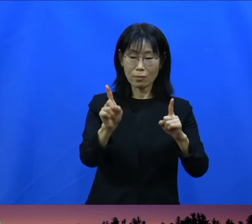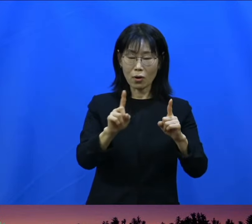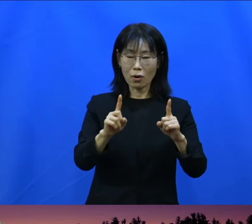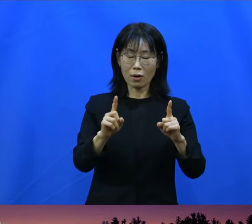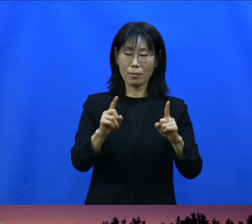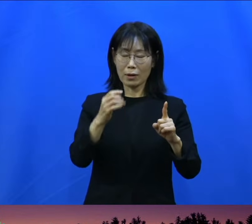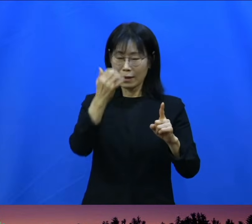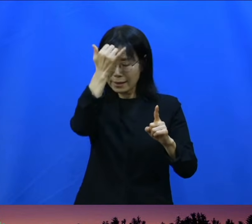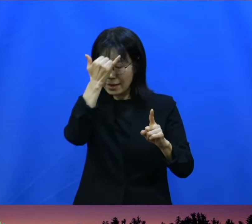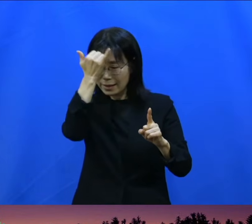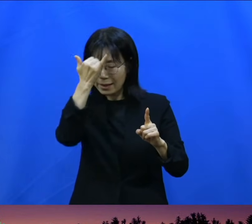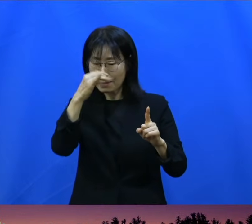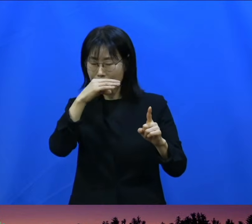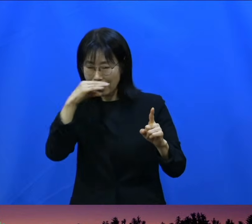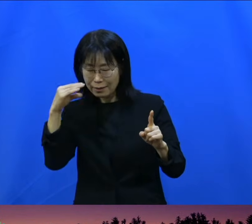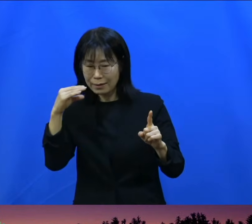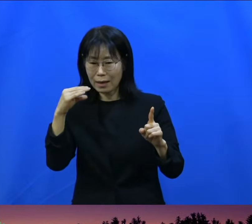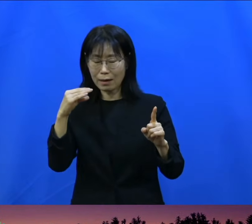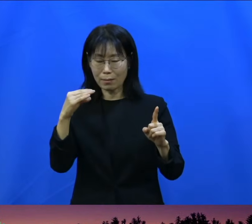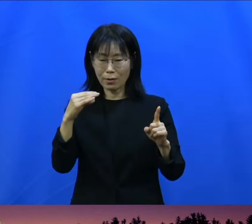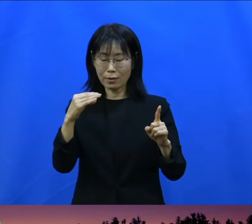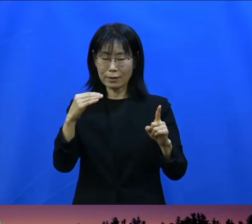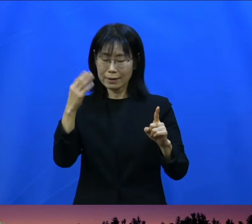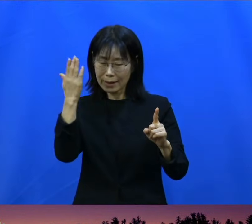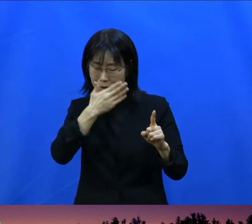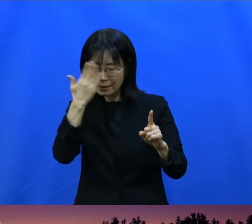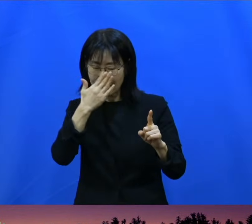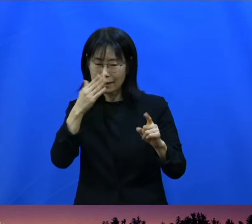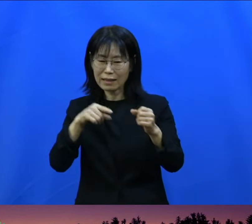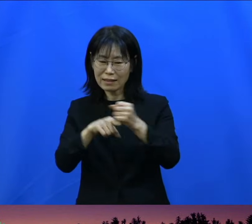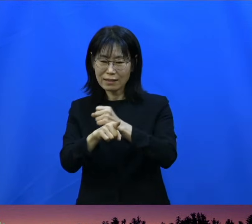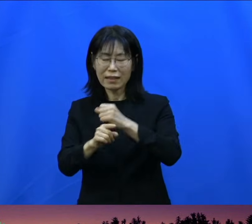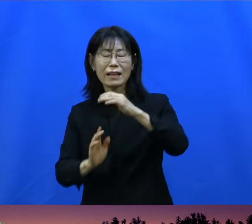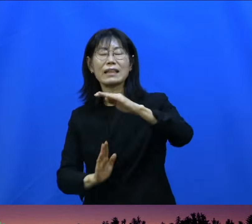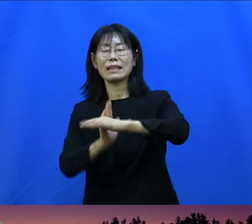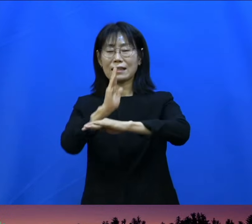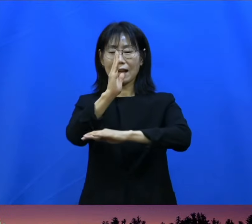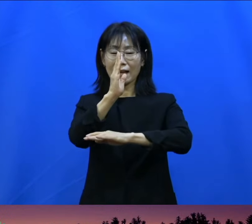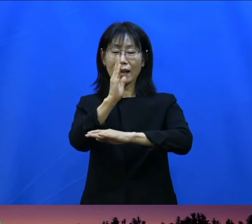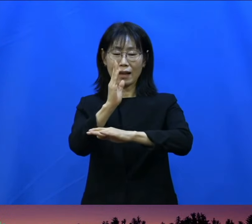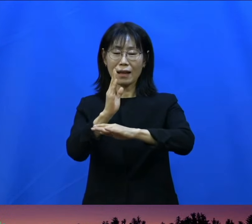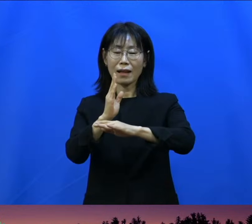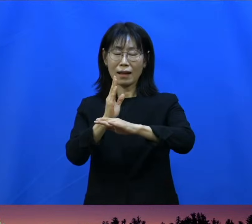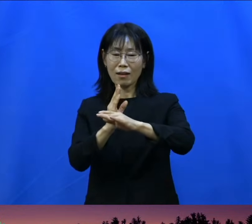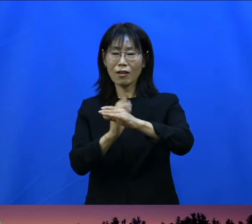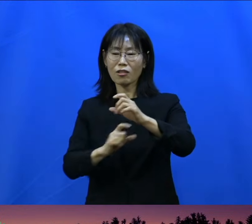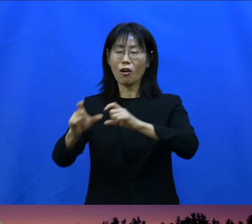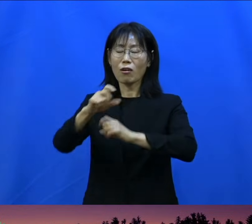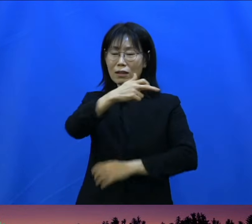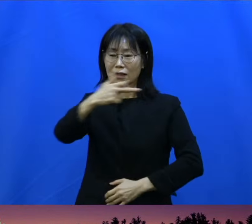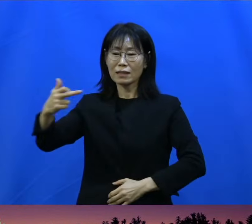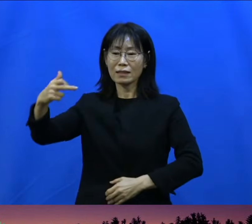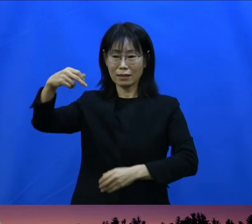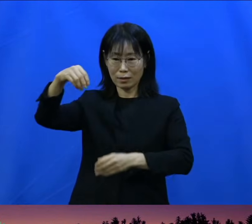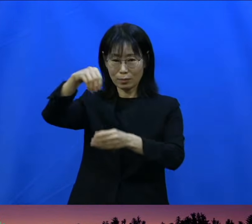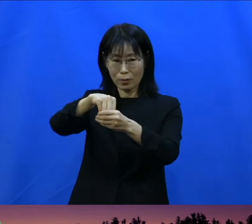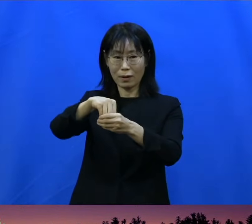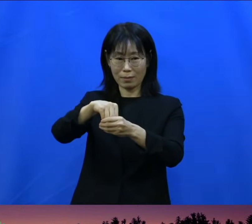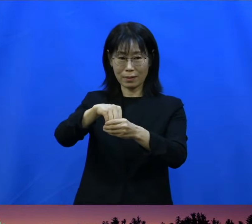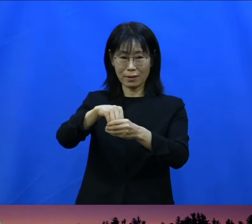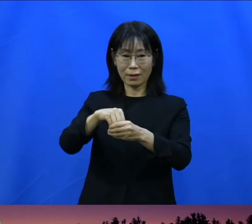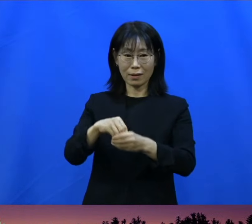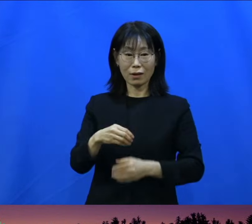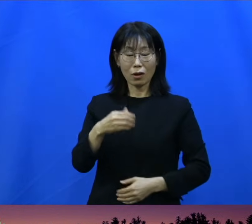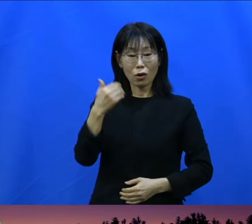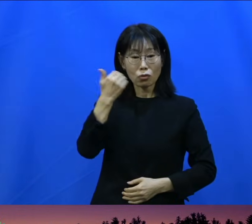그분의 거룩하심 앞에 서면 어떻게 될까? 우리가 살 수가 없어요. 그래서 어떤 사람이 하나님 보여달라